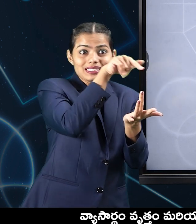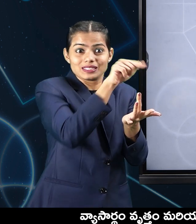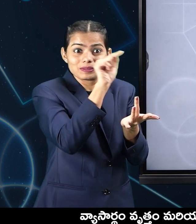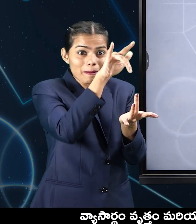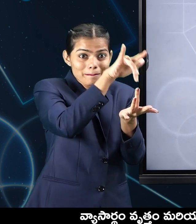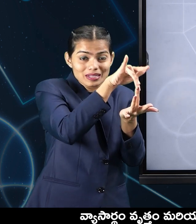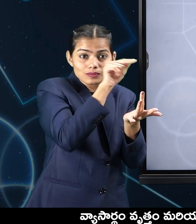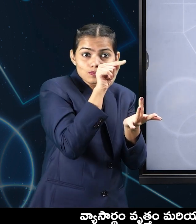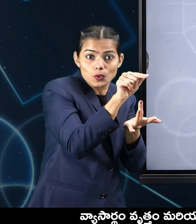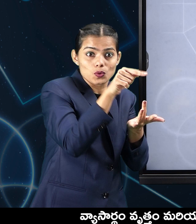సూచిస్తుంది.